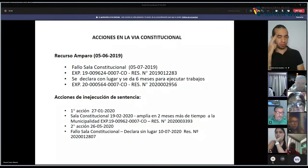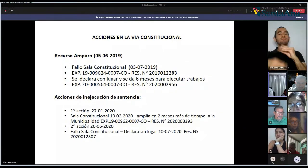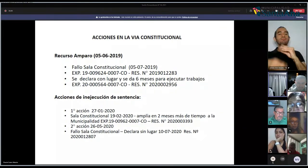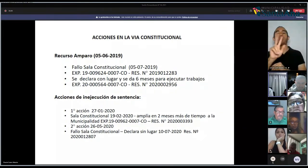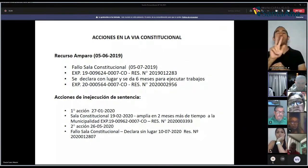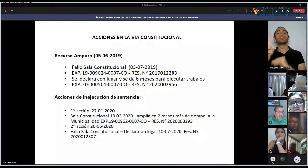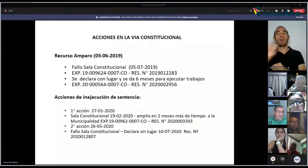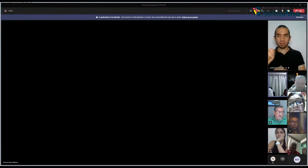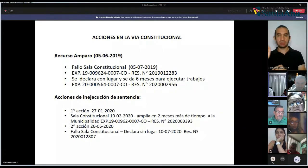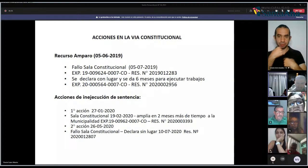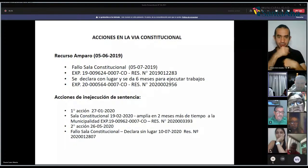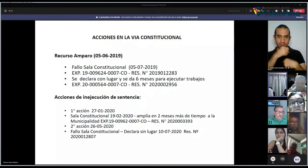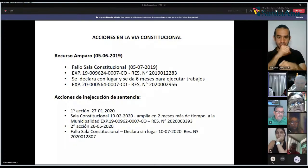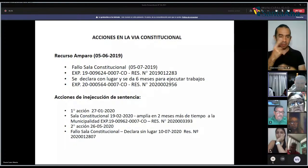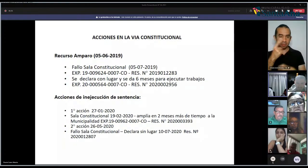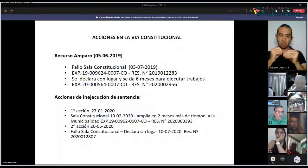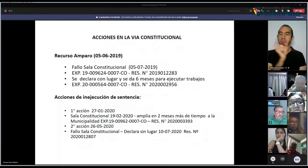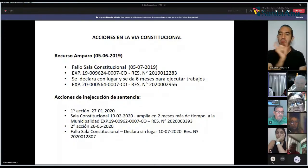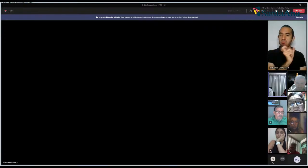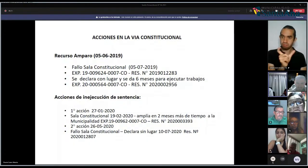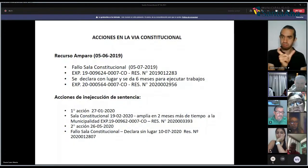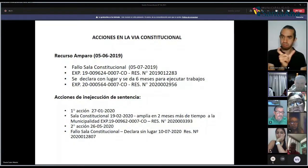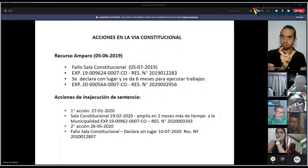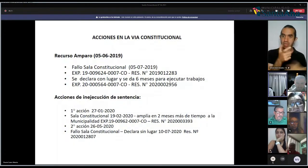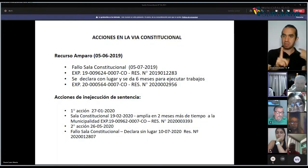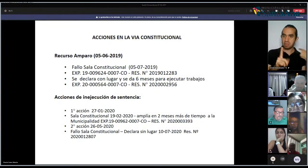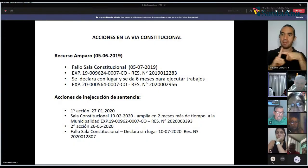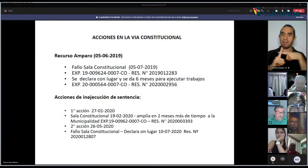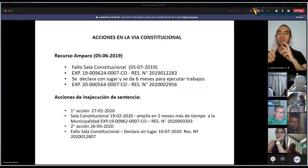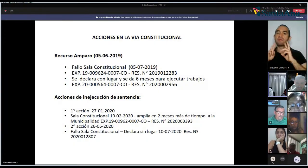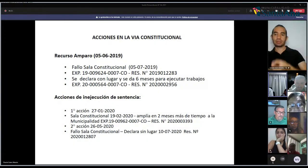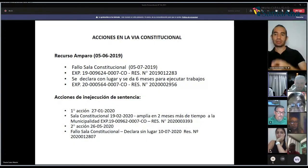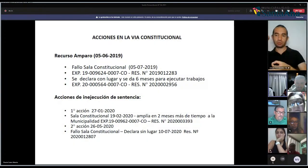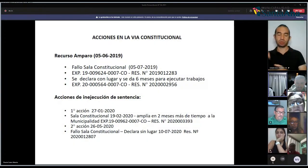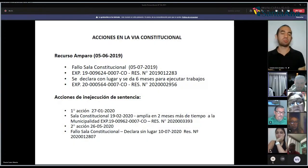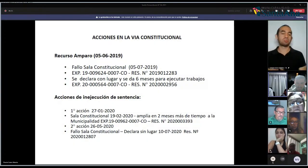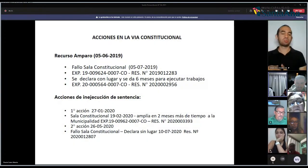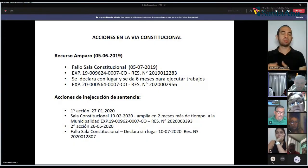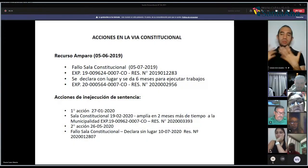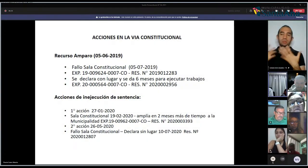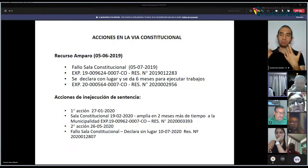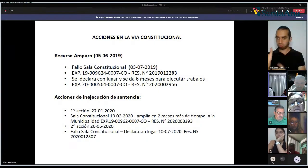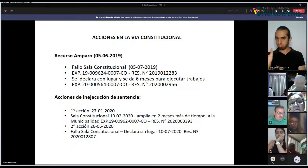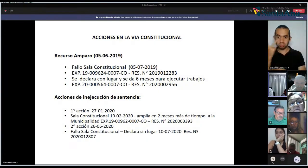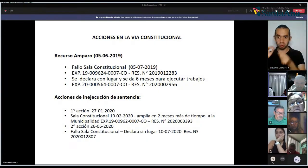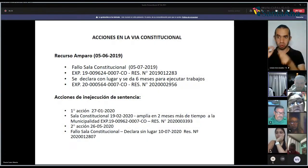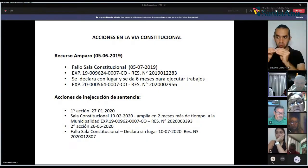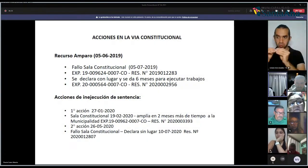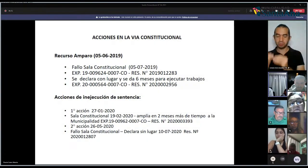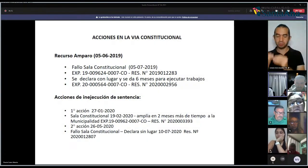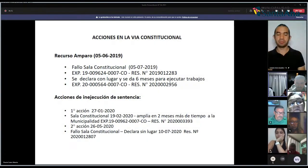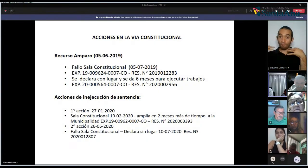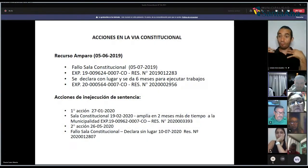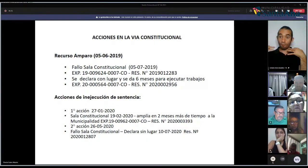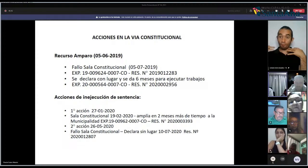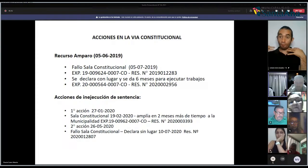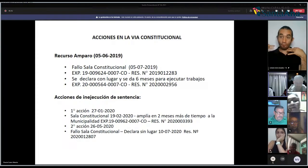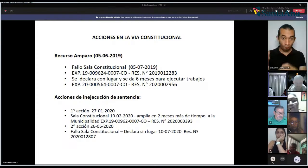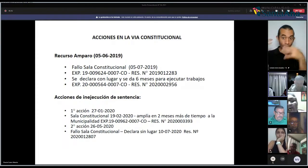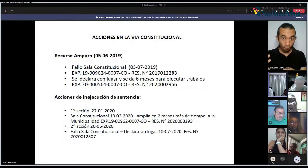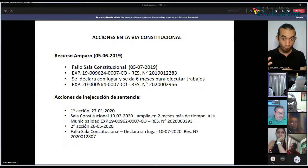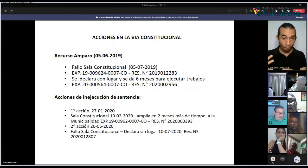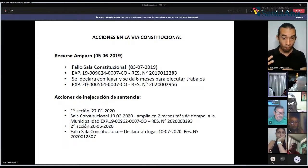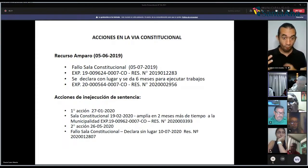número de expediente el número de la solución verdad posteriormente éste al no darse condiciones presentamos una segunda acción